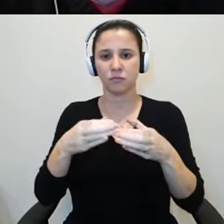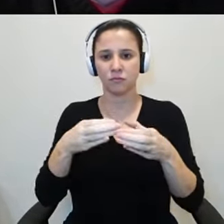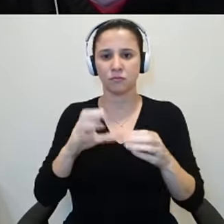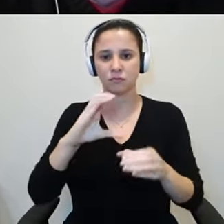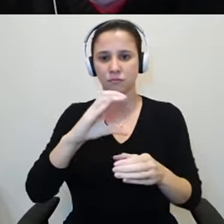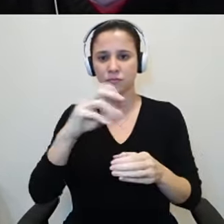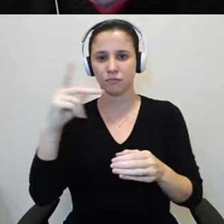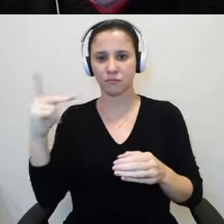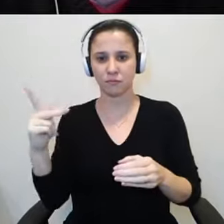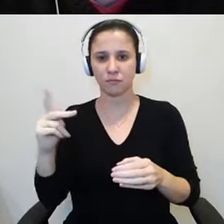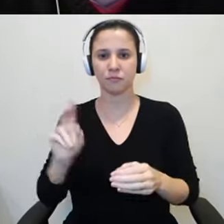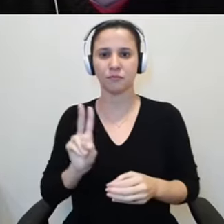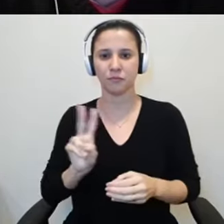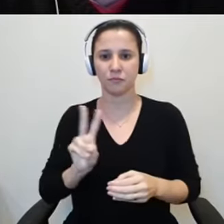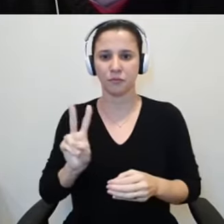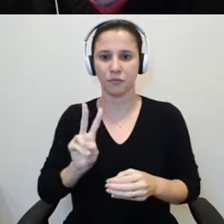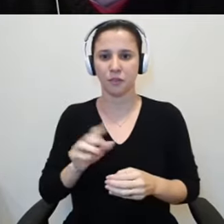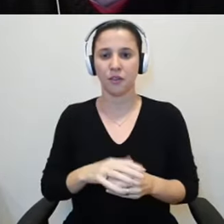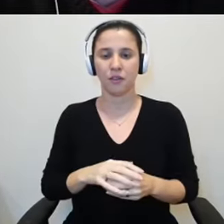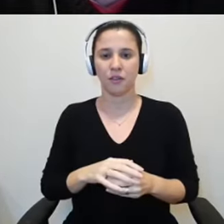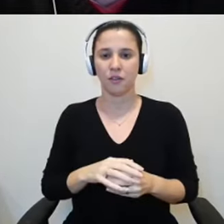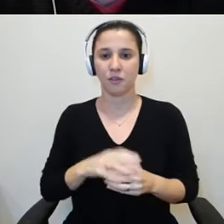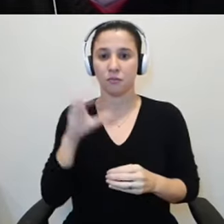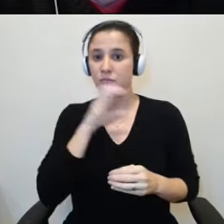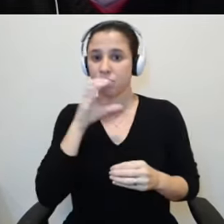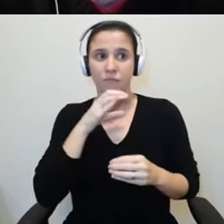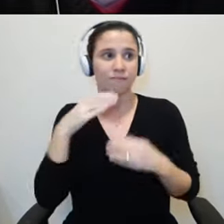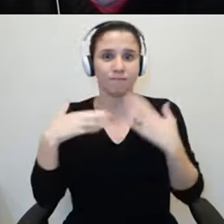que mesmo aí na nossa correria aí do dia a dia,